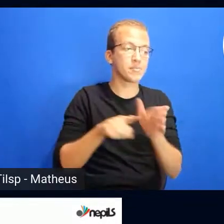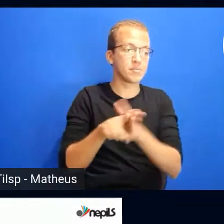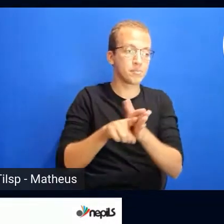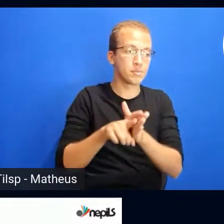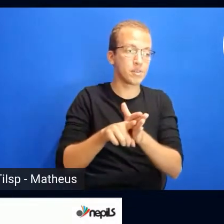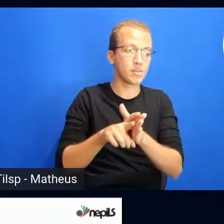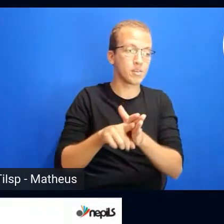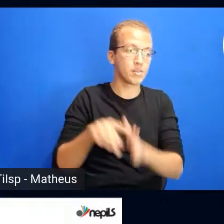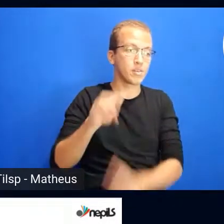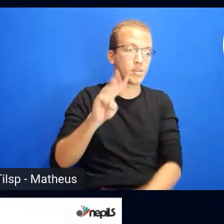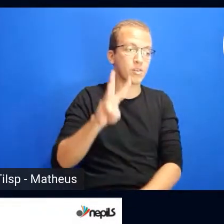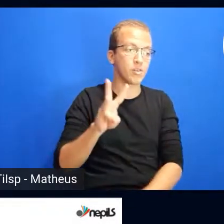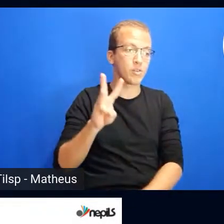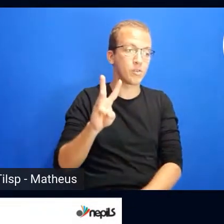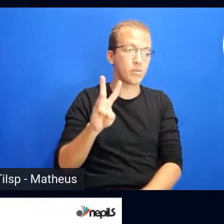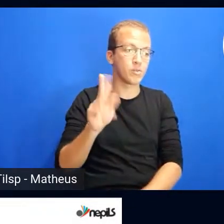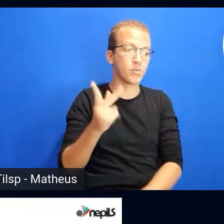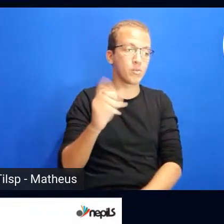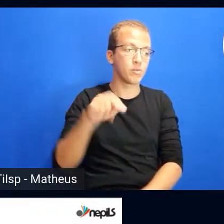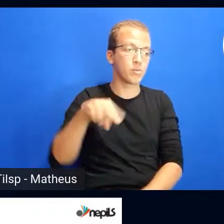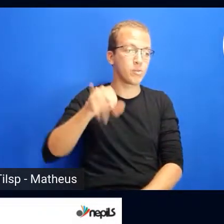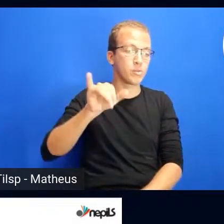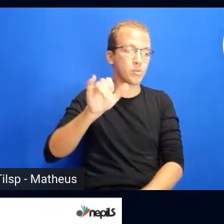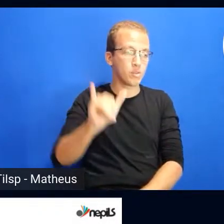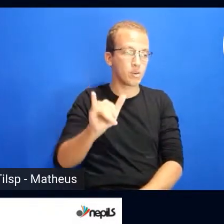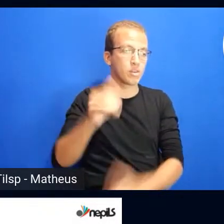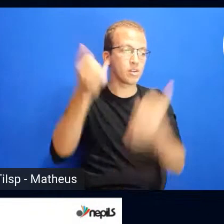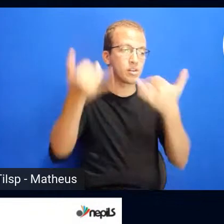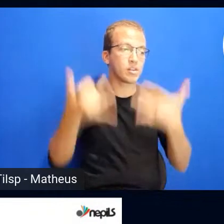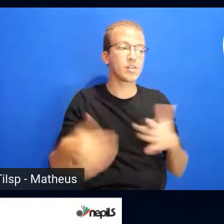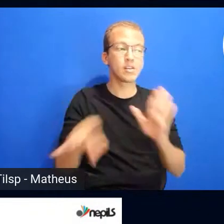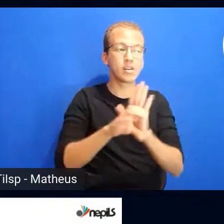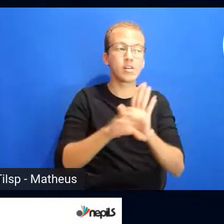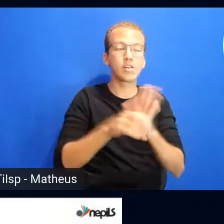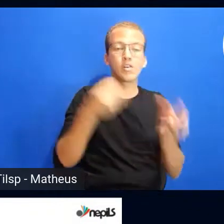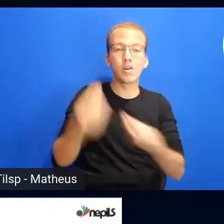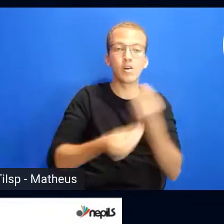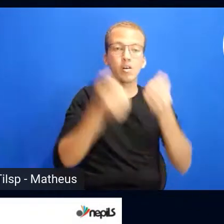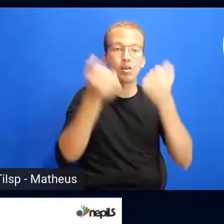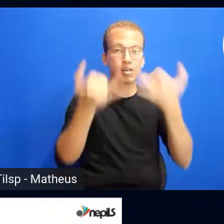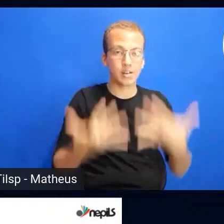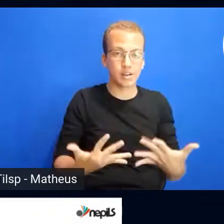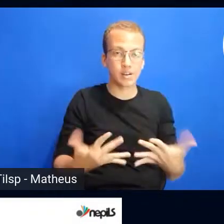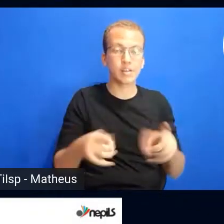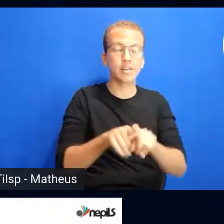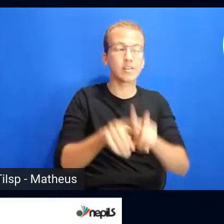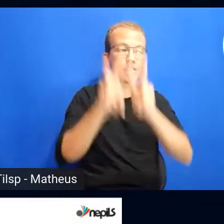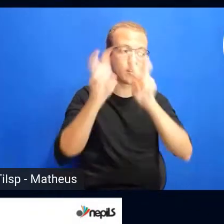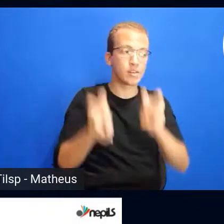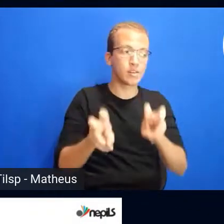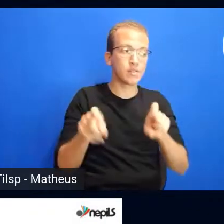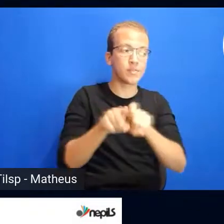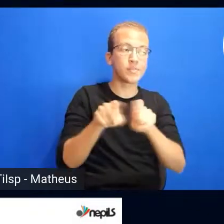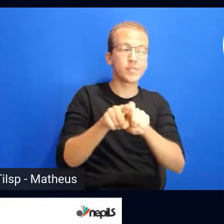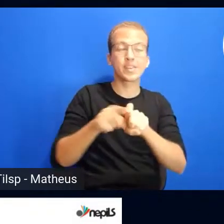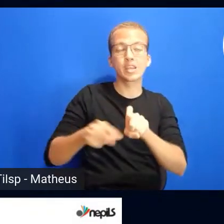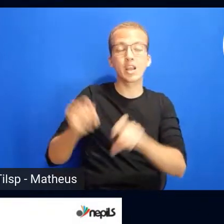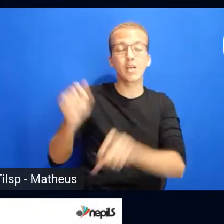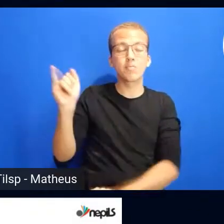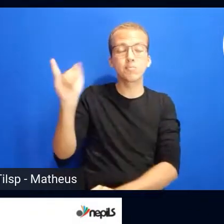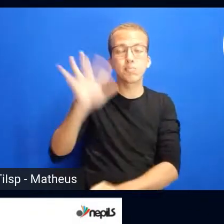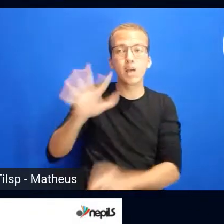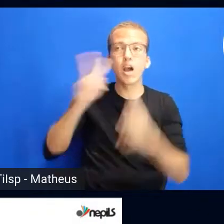ficou na na organização do livro como sexto capítulo, né, intitulado Argumentatividade visual dos surdos,